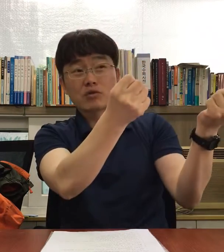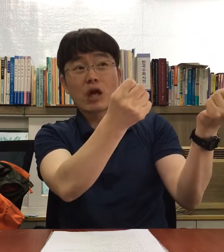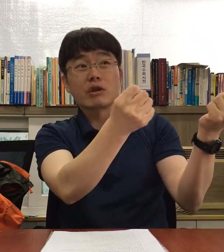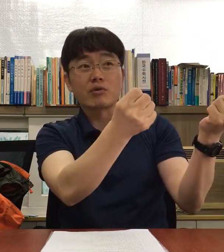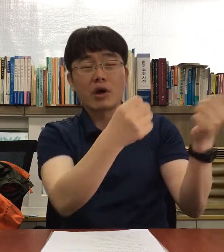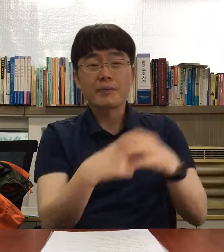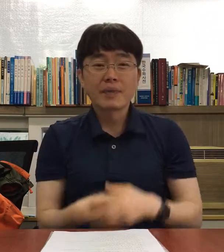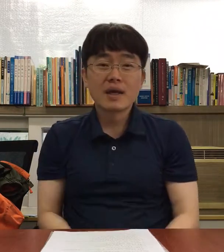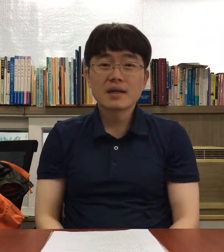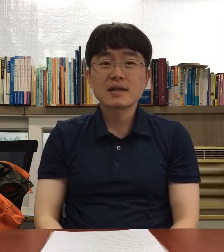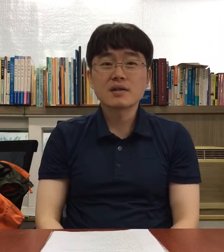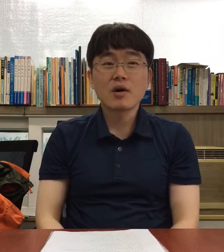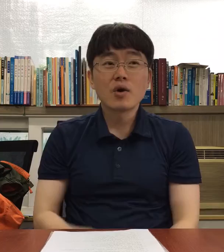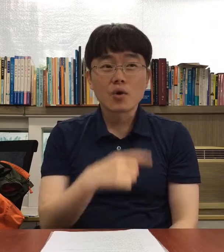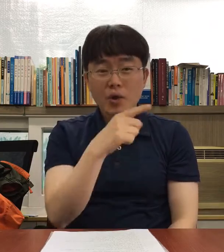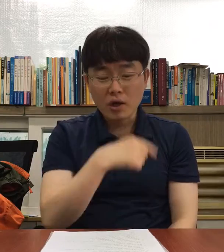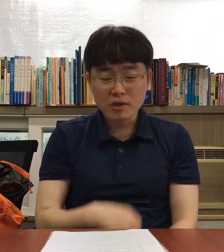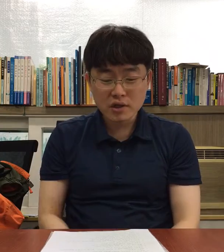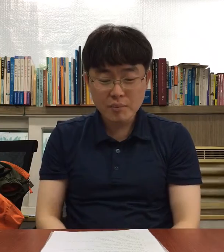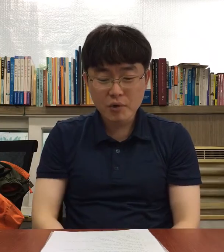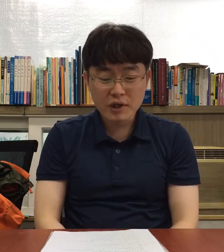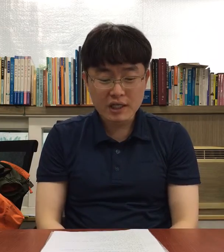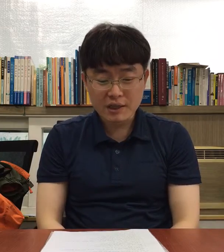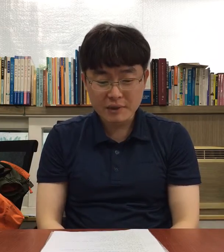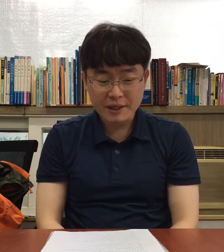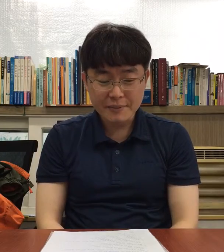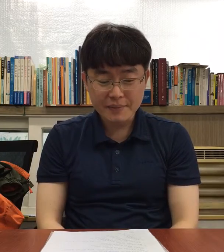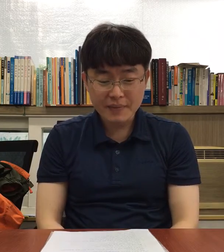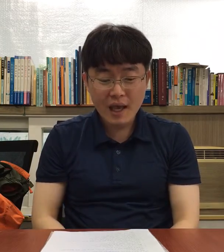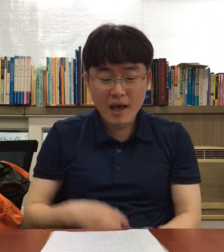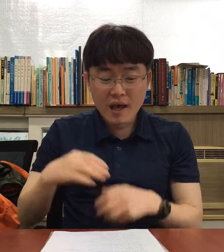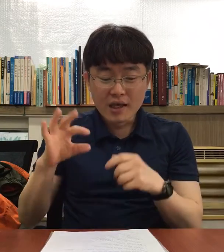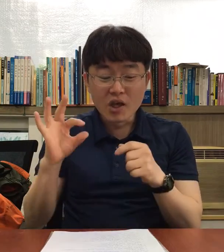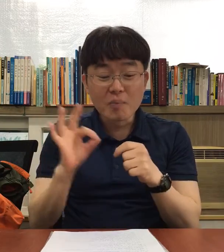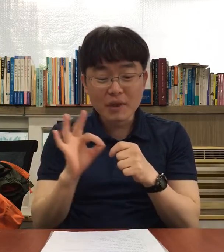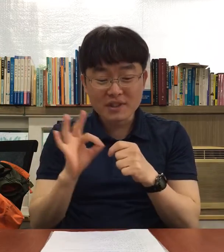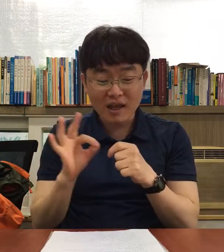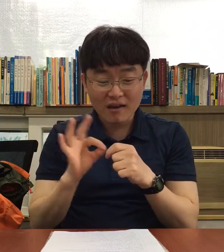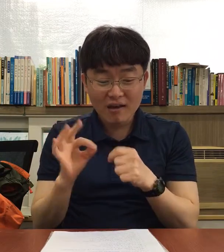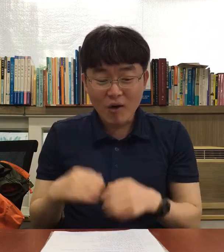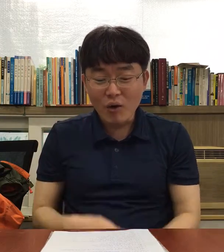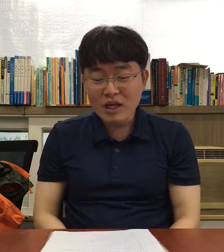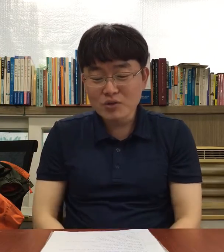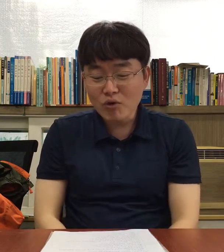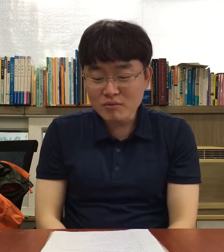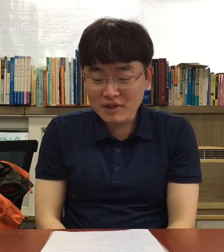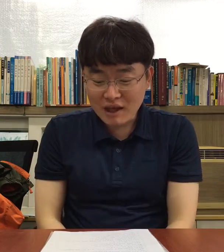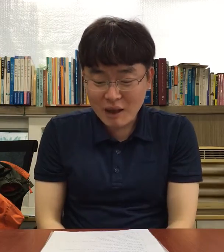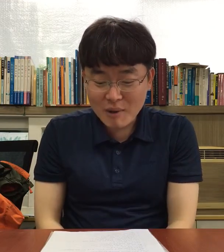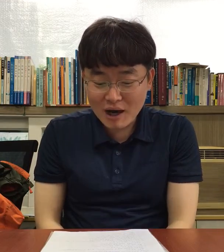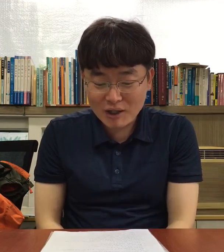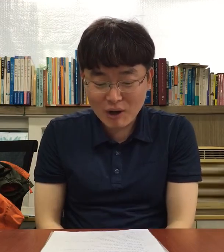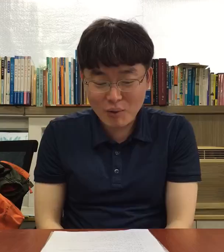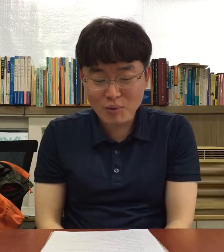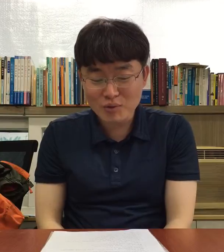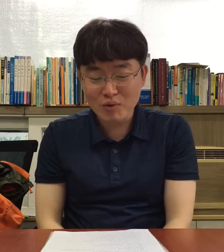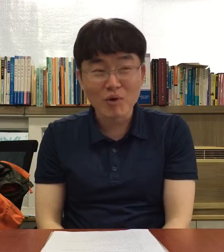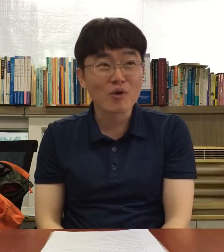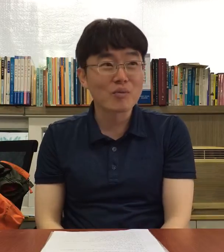해도 되고요. 그래서 이렇게 엮어서 표현이 가능합니다. 10번째, 이게 조금 이제 애매하기도 하고 조금 어려운 표현일